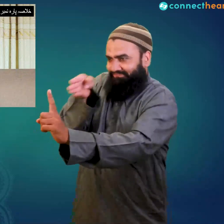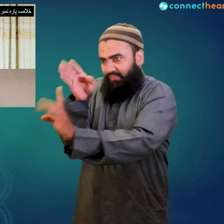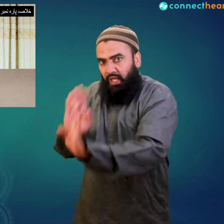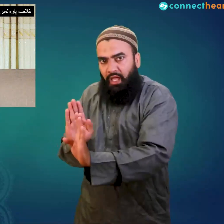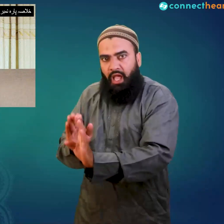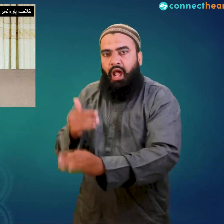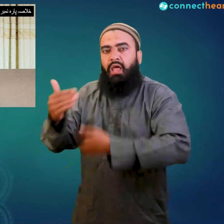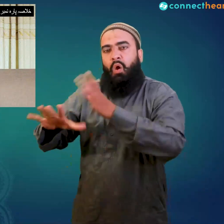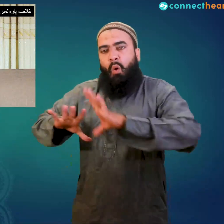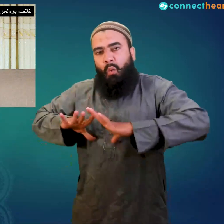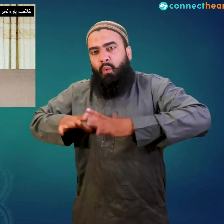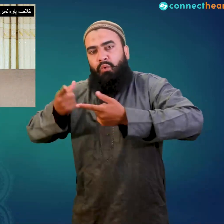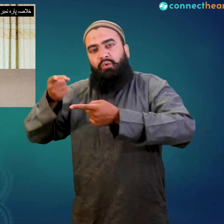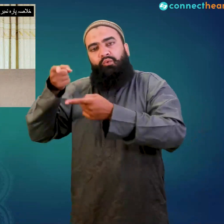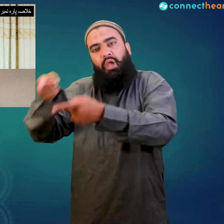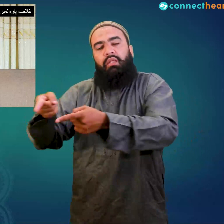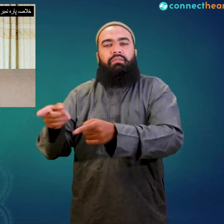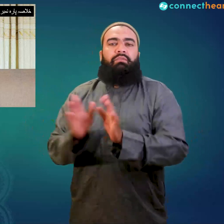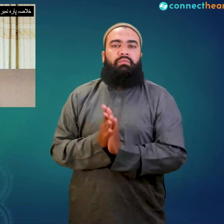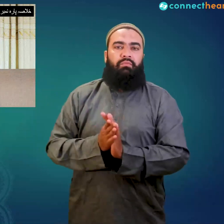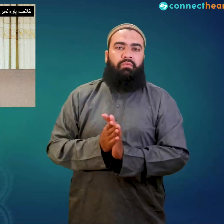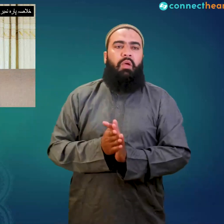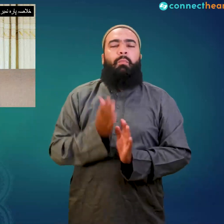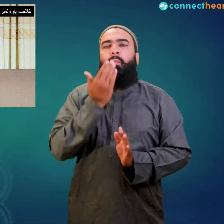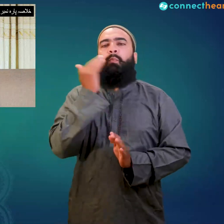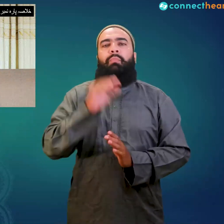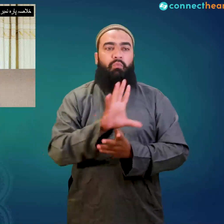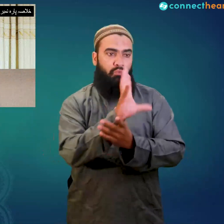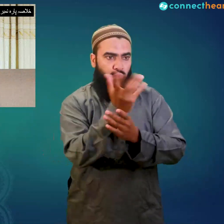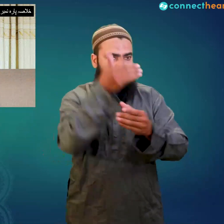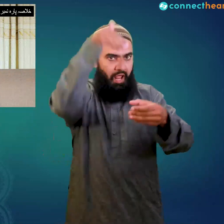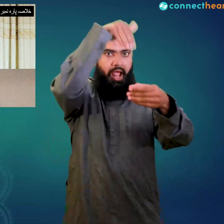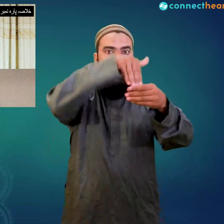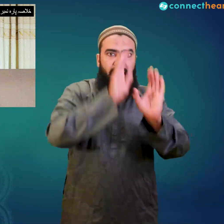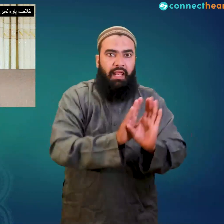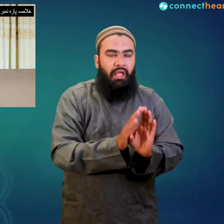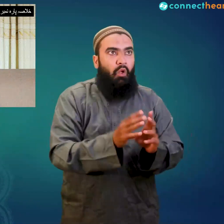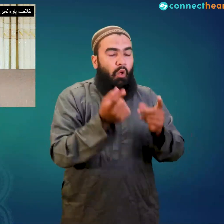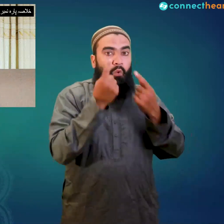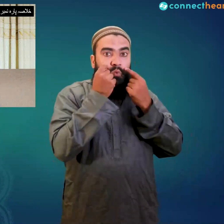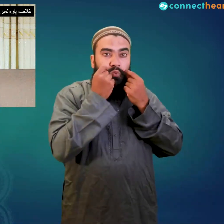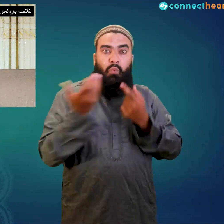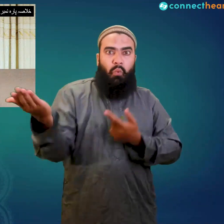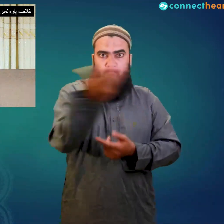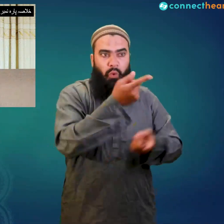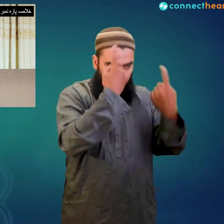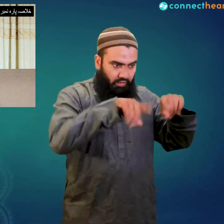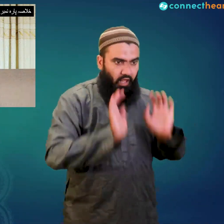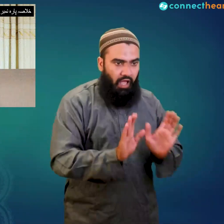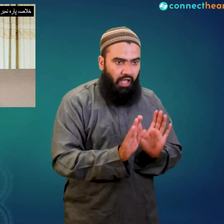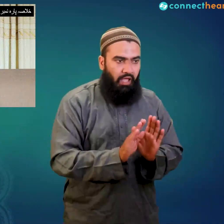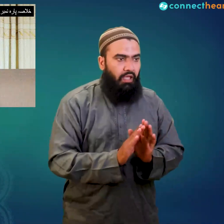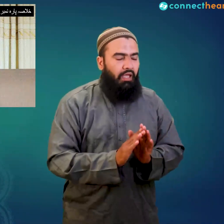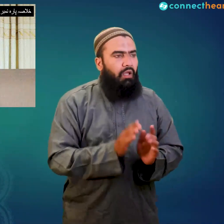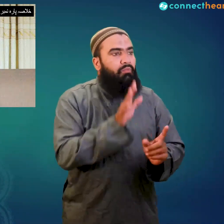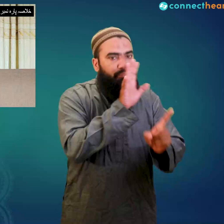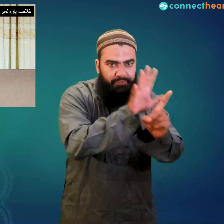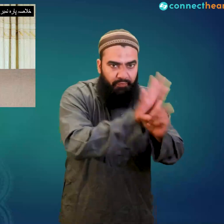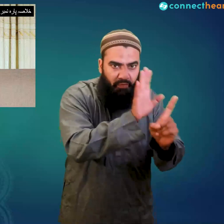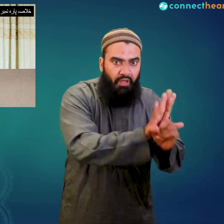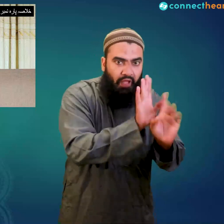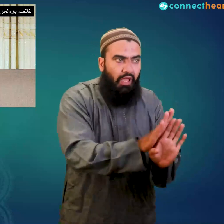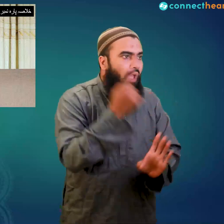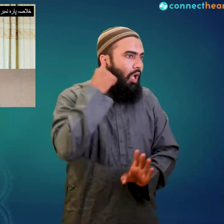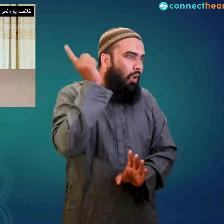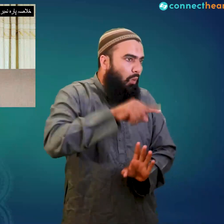جب لوگوں کے سامنے حق پیش کیا جاتا ہے اور انہیں آخرت کی طرف توجہ دلائی جاتی ہے، تو وہ